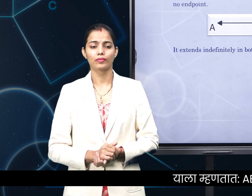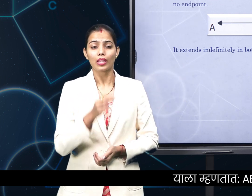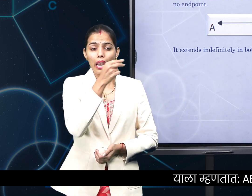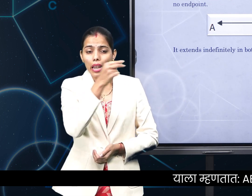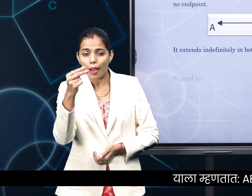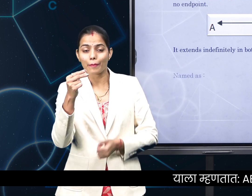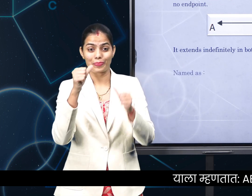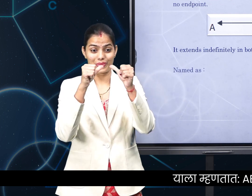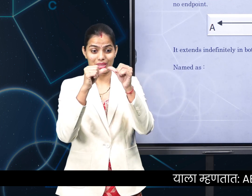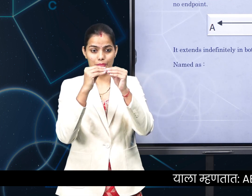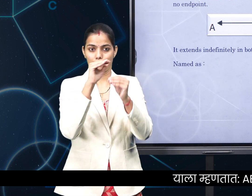याला म्हणतात AB बार